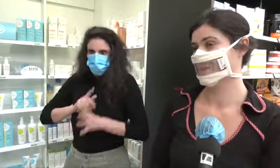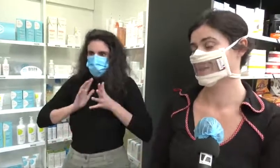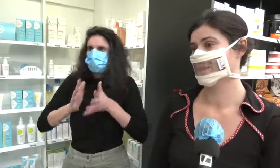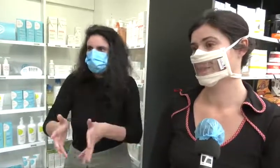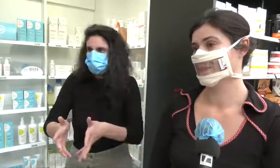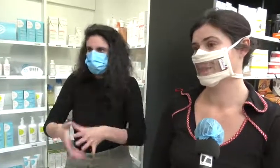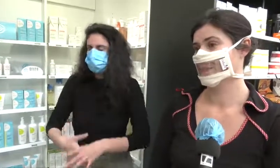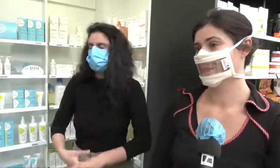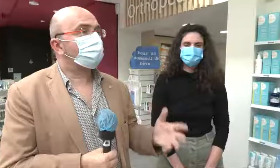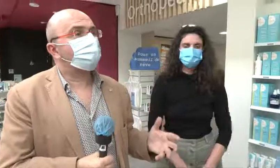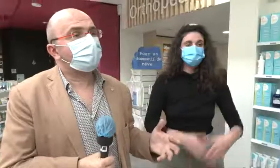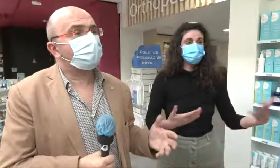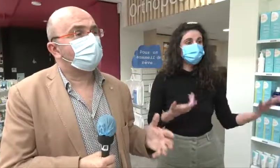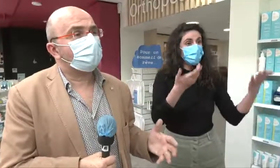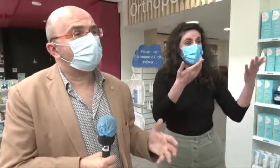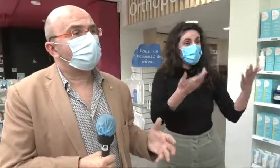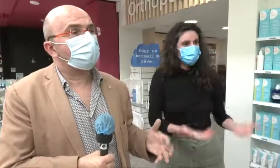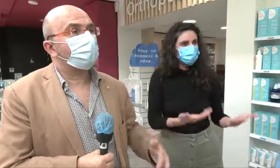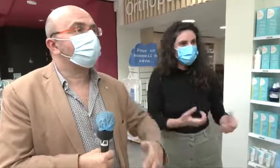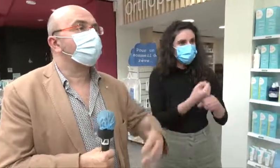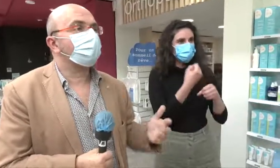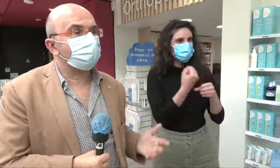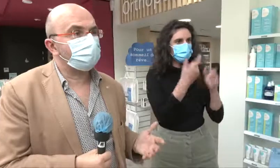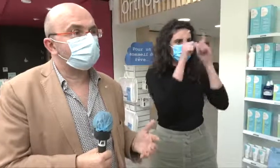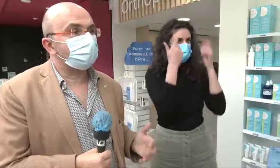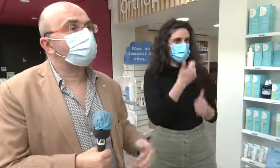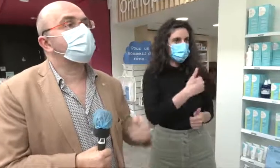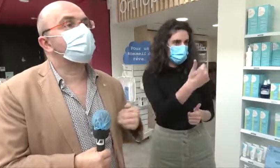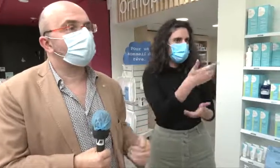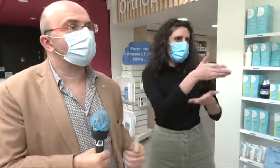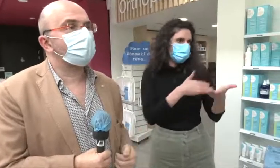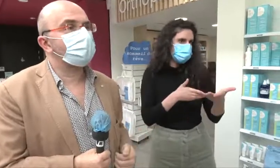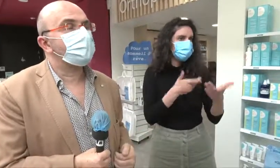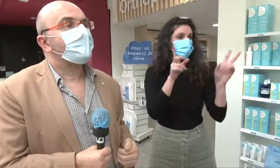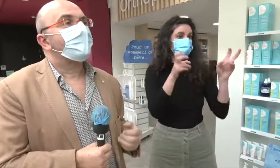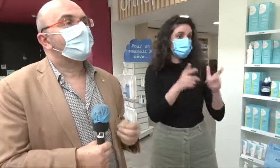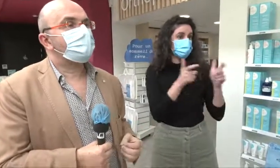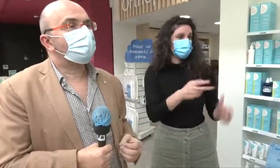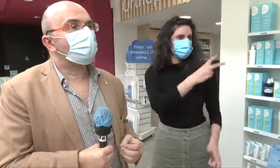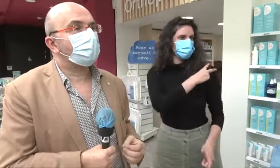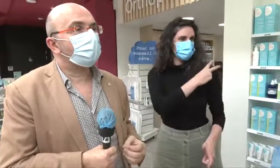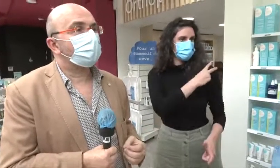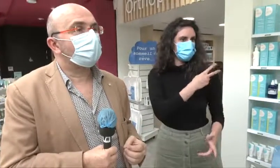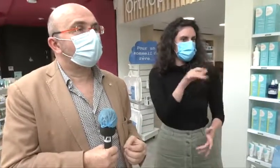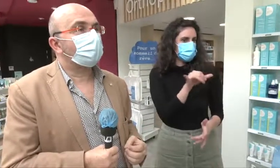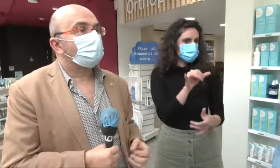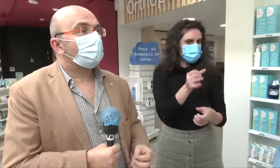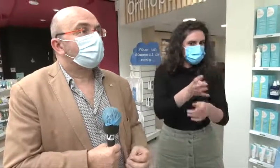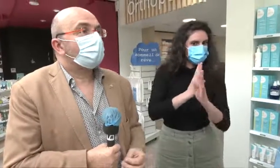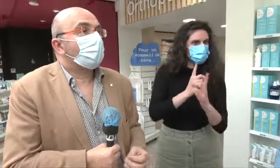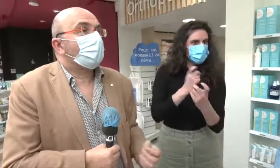signes. Aujourd'hui, vous êtes indépendante, du moins sur une partie de vos activités, vous êtes chef d'entreprise. Qui sont vos clients